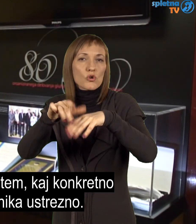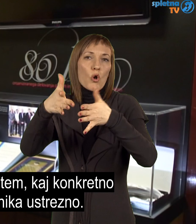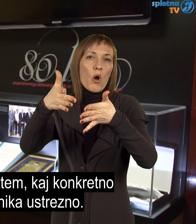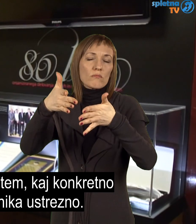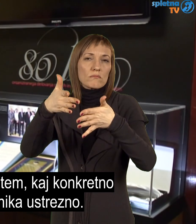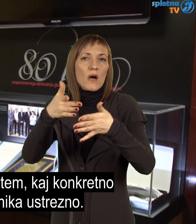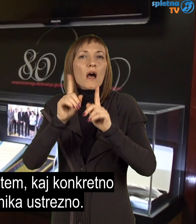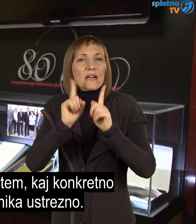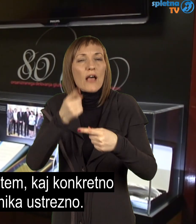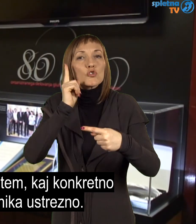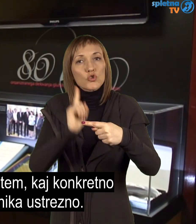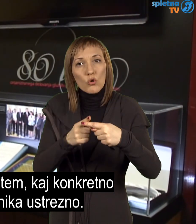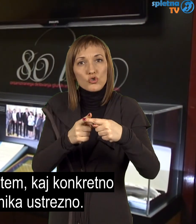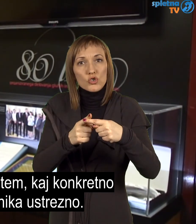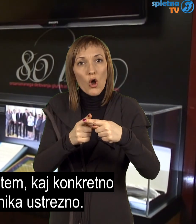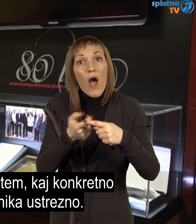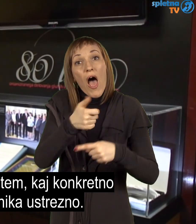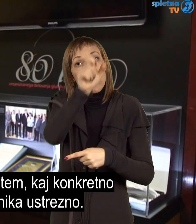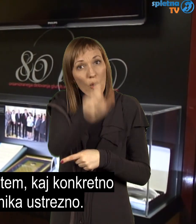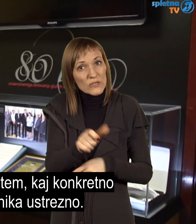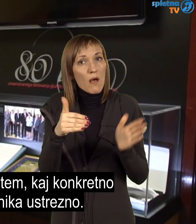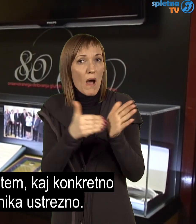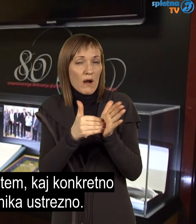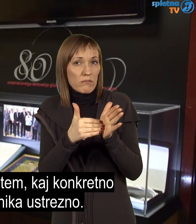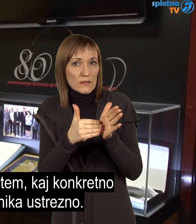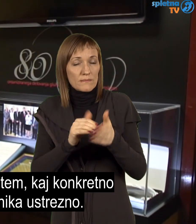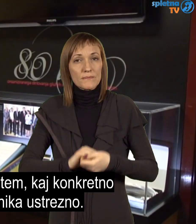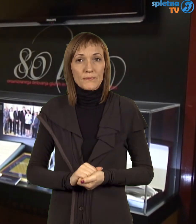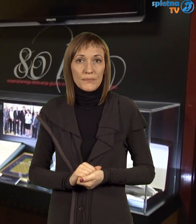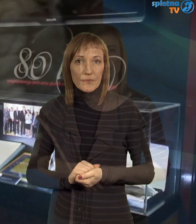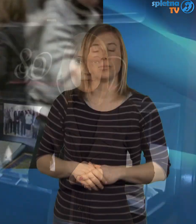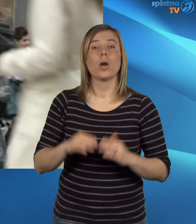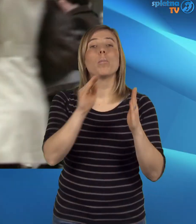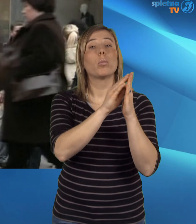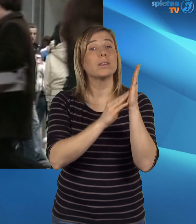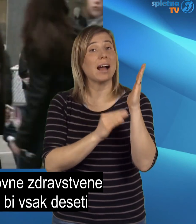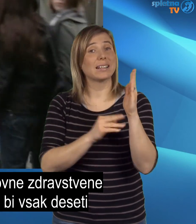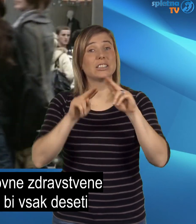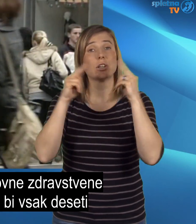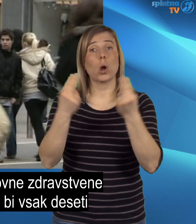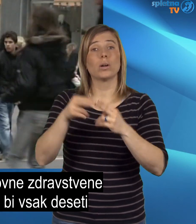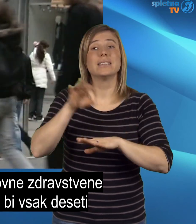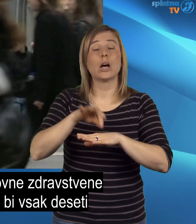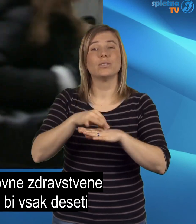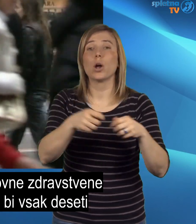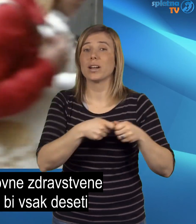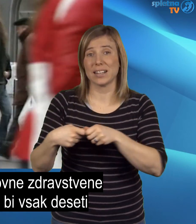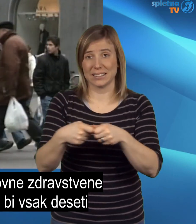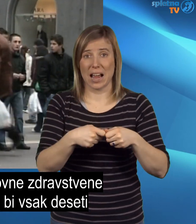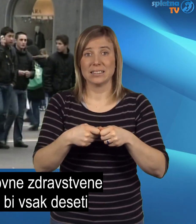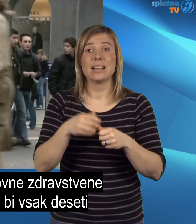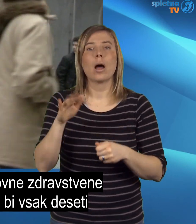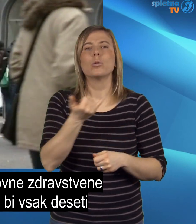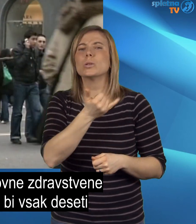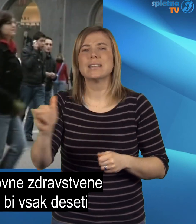tem, kaj konkretno pa je za posameznika ustrezno. Po podatkih Svetovne zdravstvene organizacije